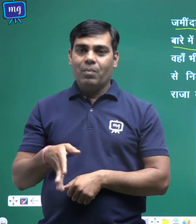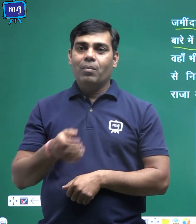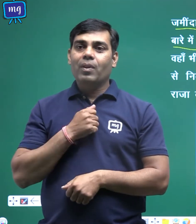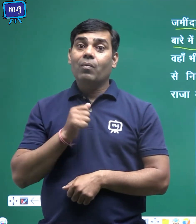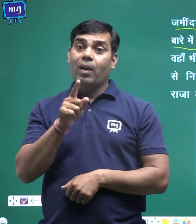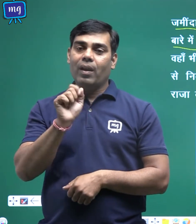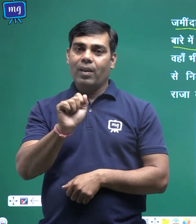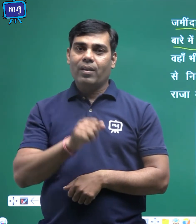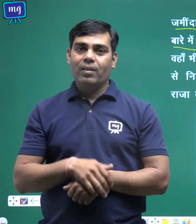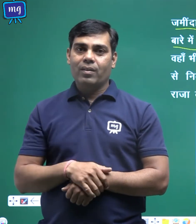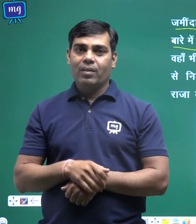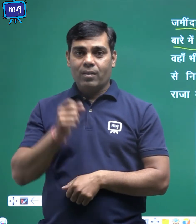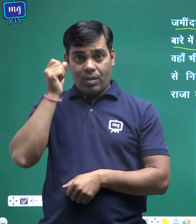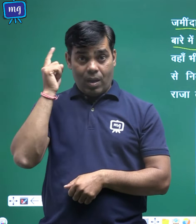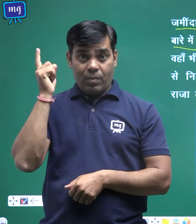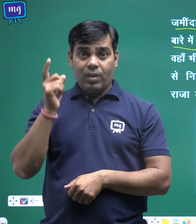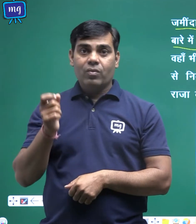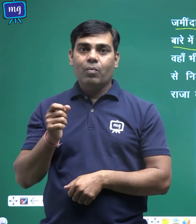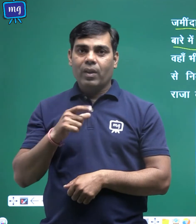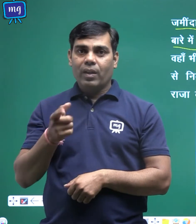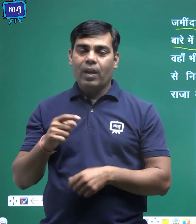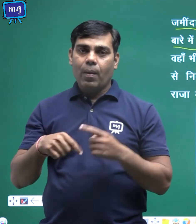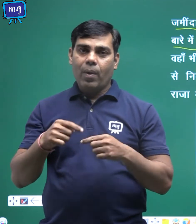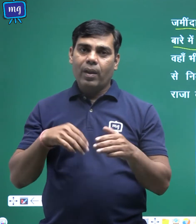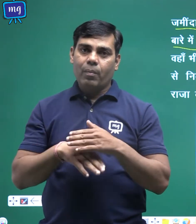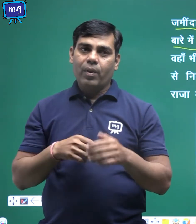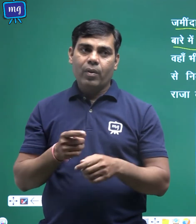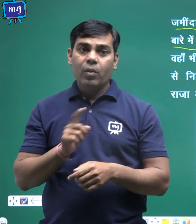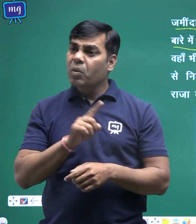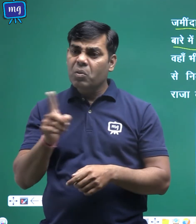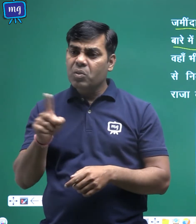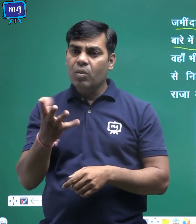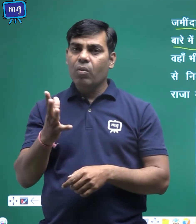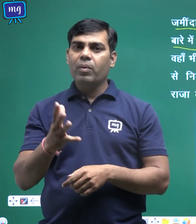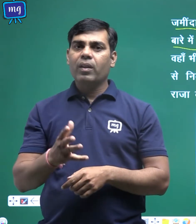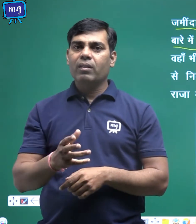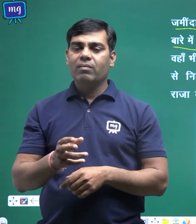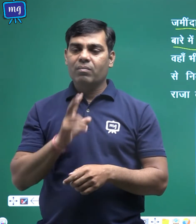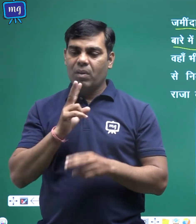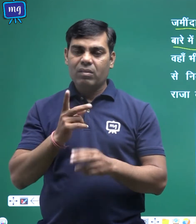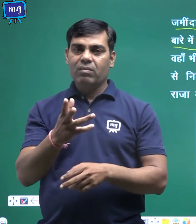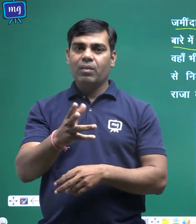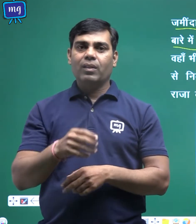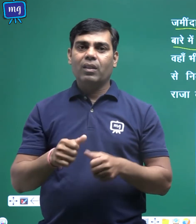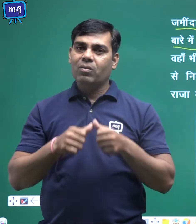वह अपने सपने के बारे में किसी को भी नहीं बता रहा